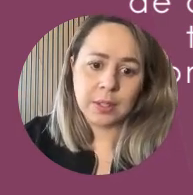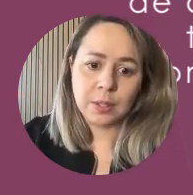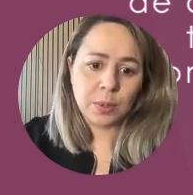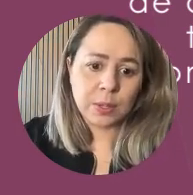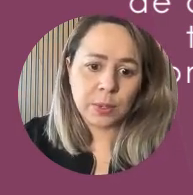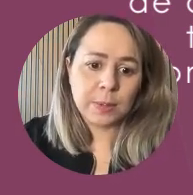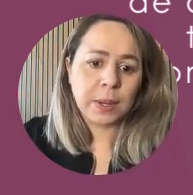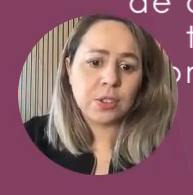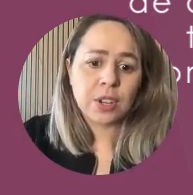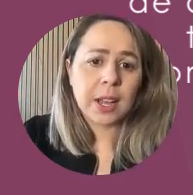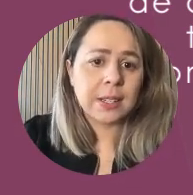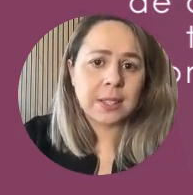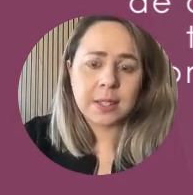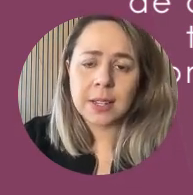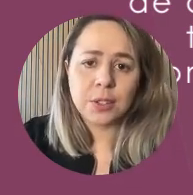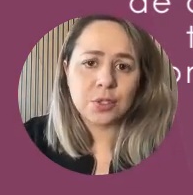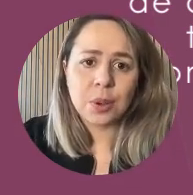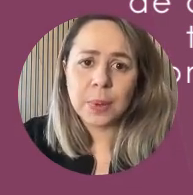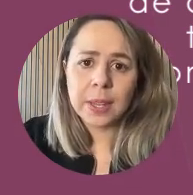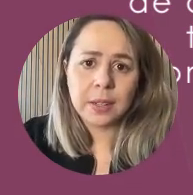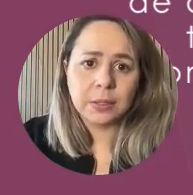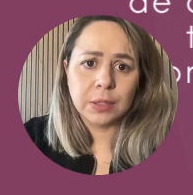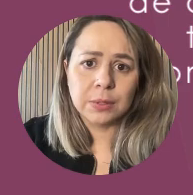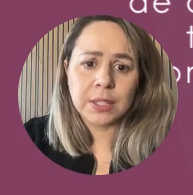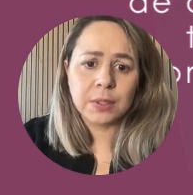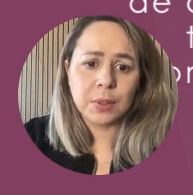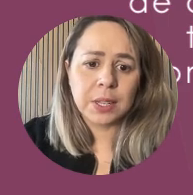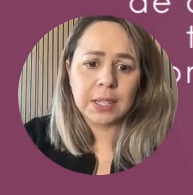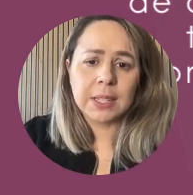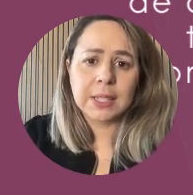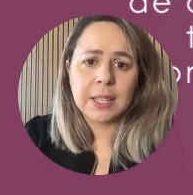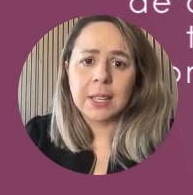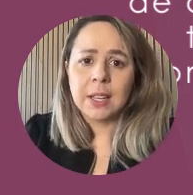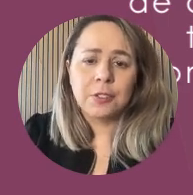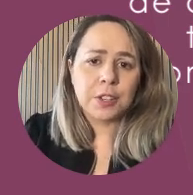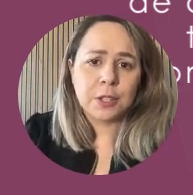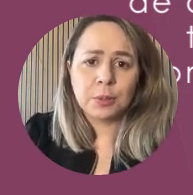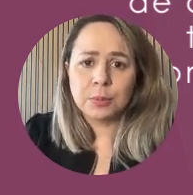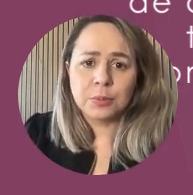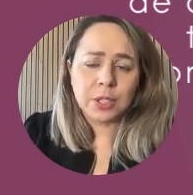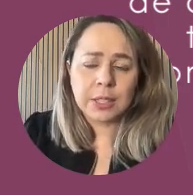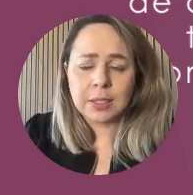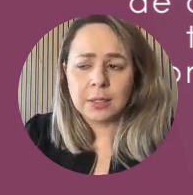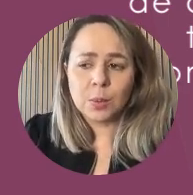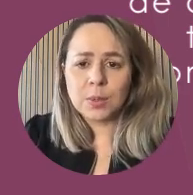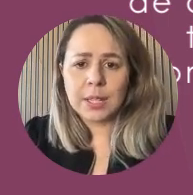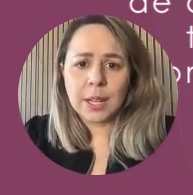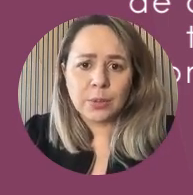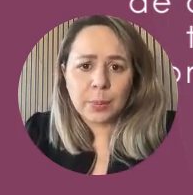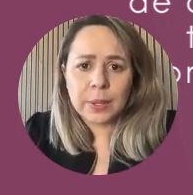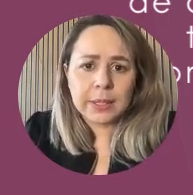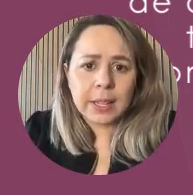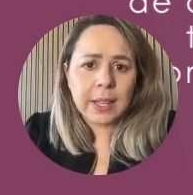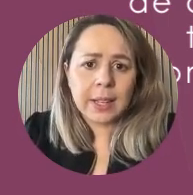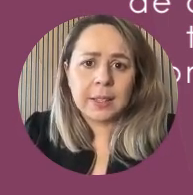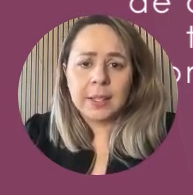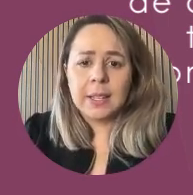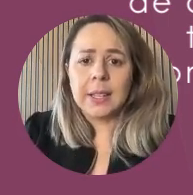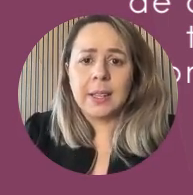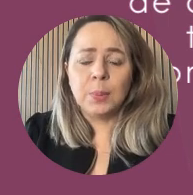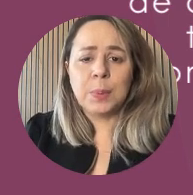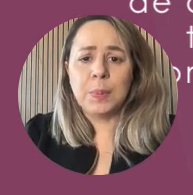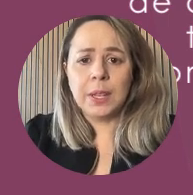em situações para indicar a necessidade de ir ao banheiro. Então, você viu que a criança fez já está dando algum sinal de